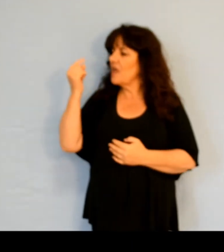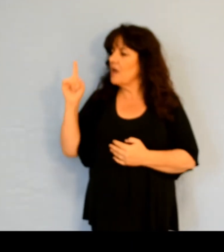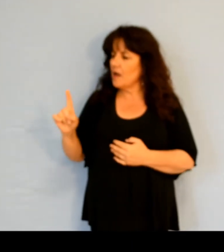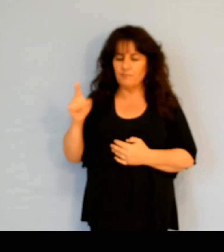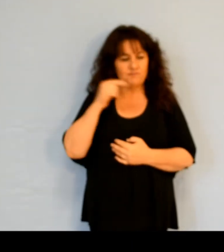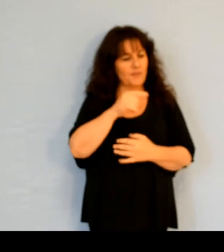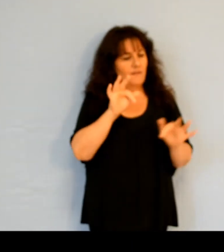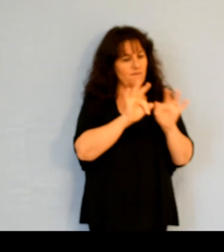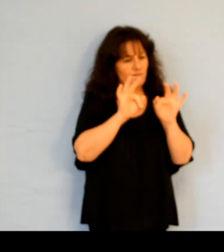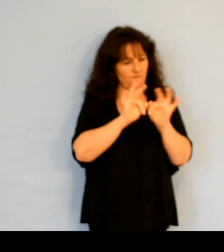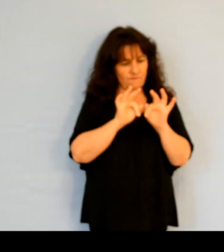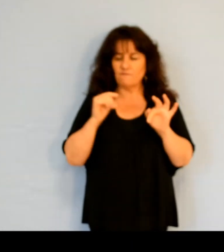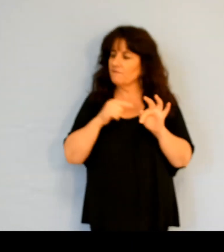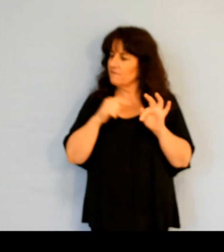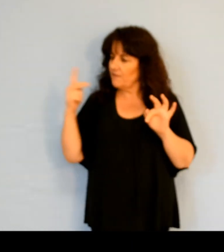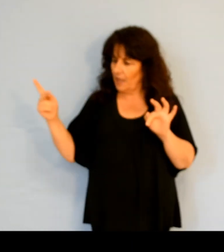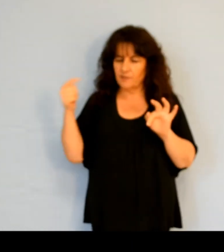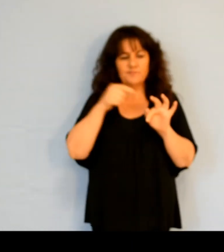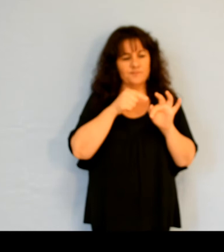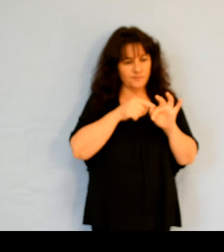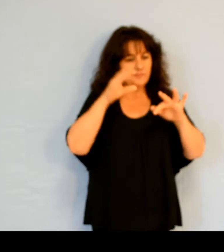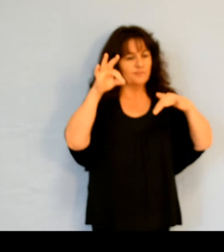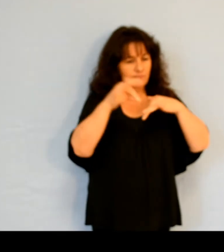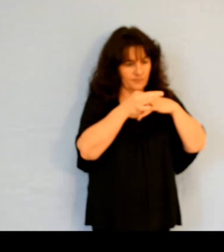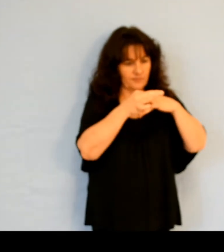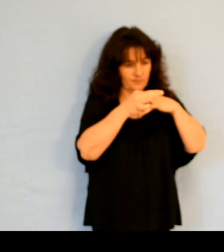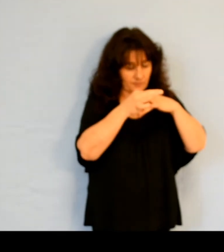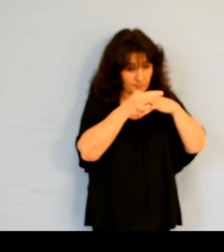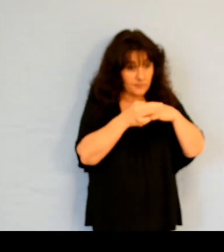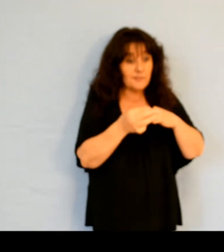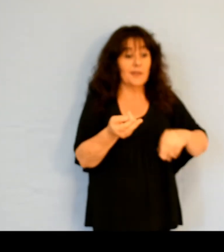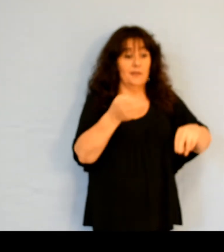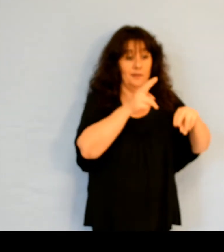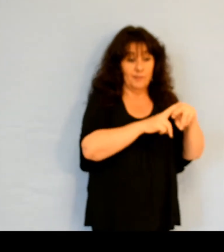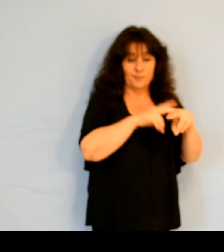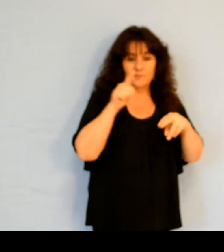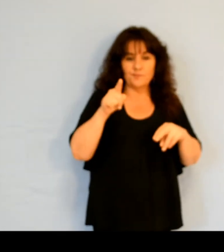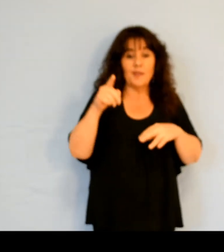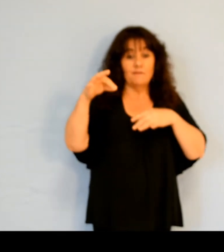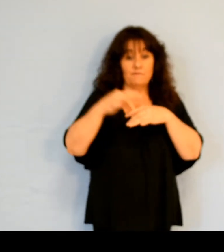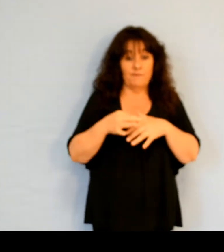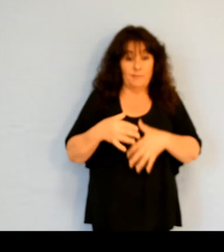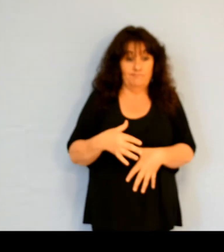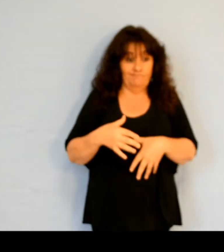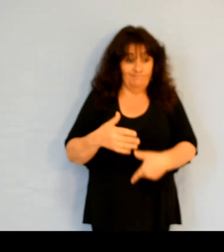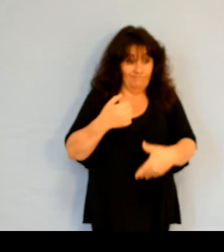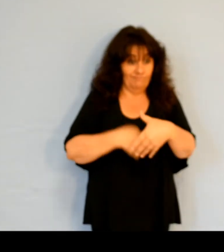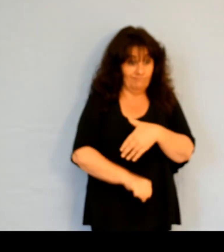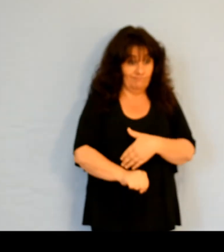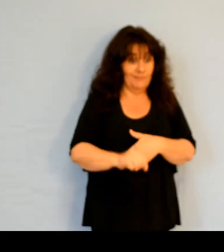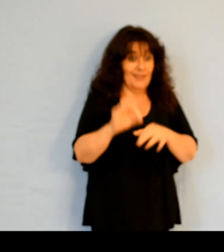mais pas d'enfant, il doit épouser la veuve pour susciter une descendance à son frère.